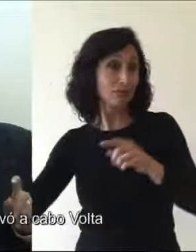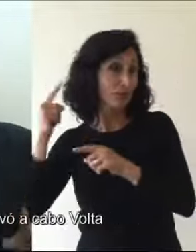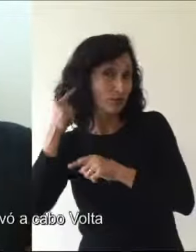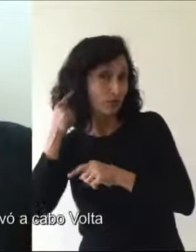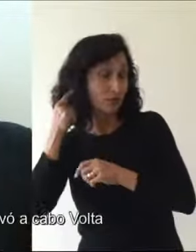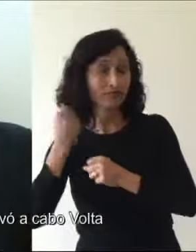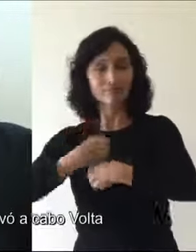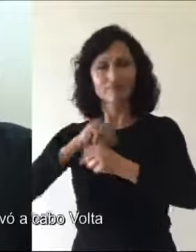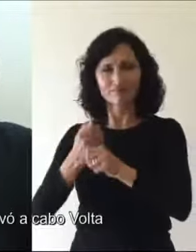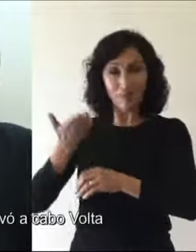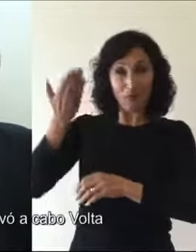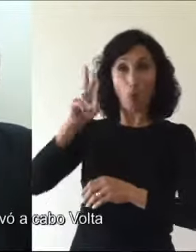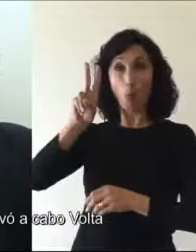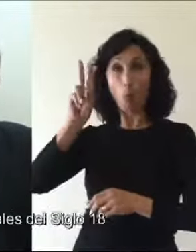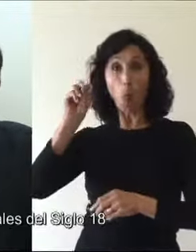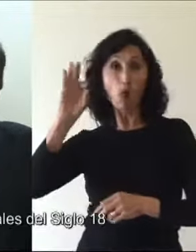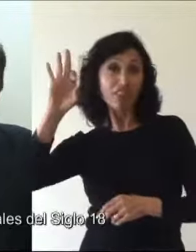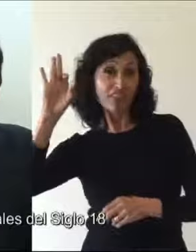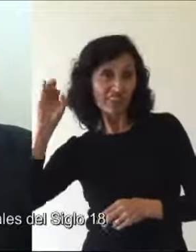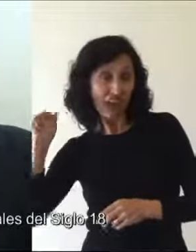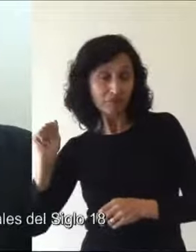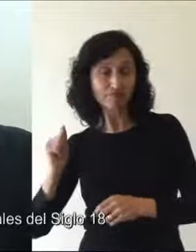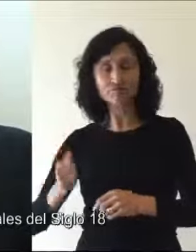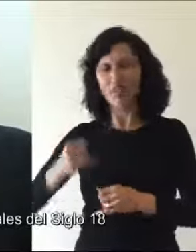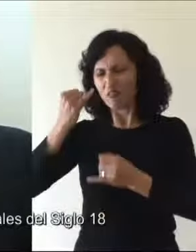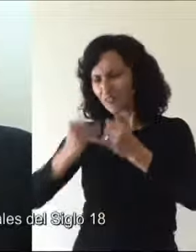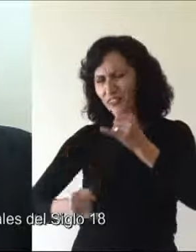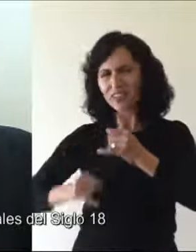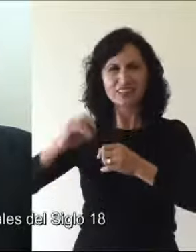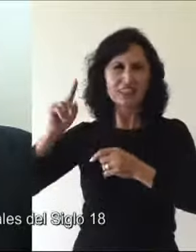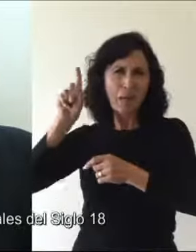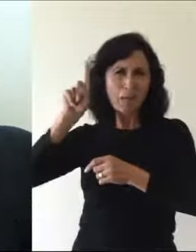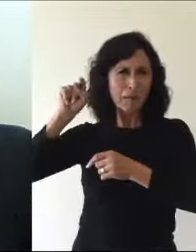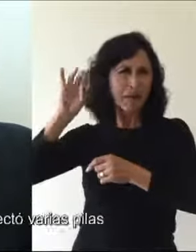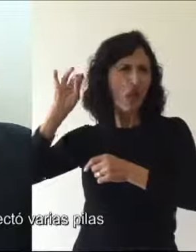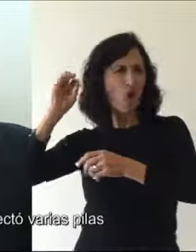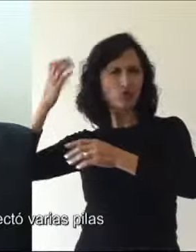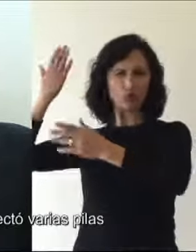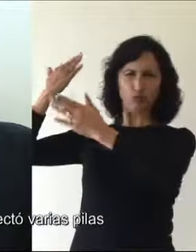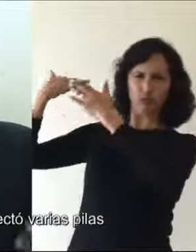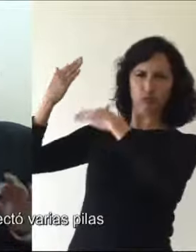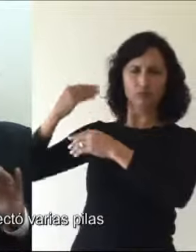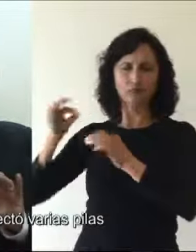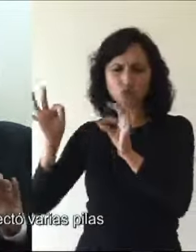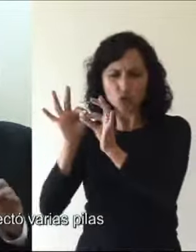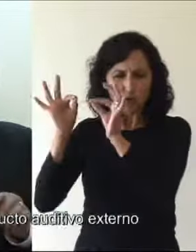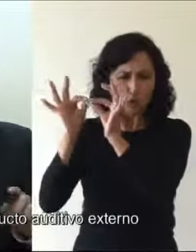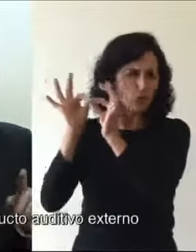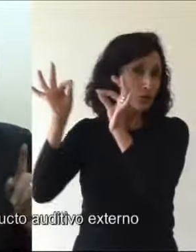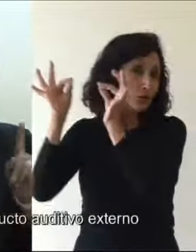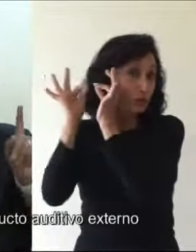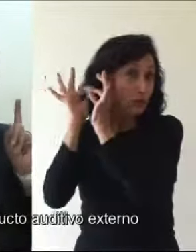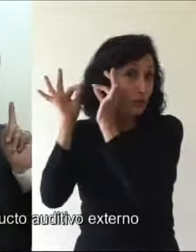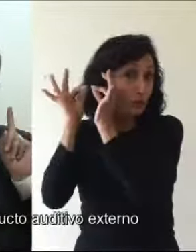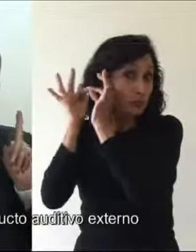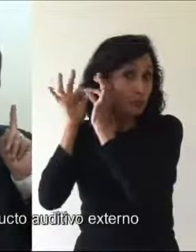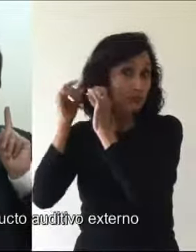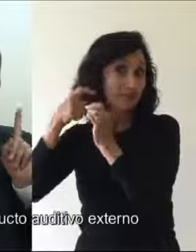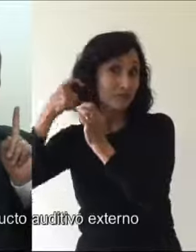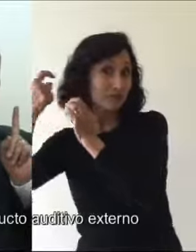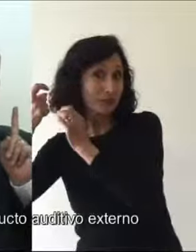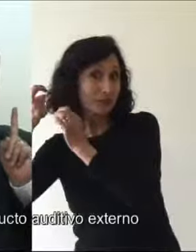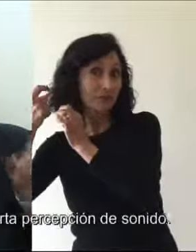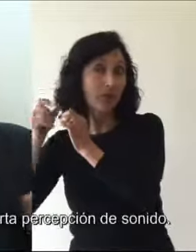oído la llevó a cabo Volta a finales del siglo XVIII. Conectó varias pilas a su conducto